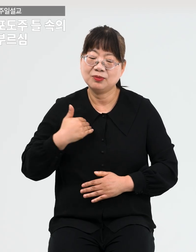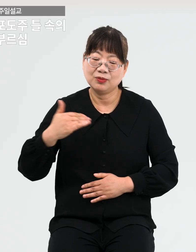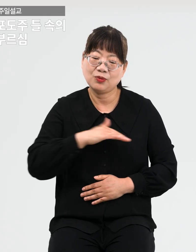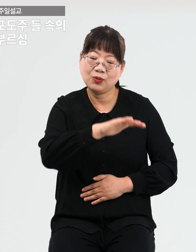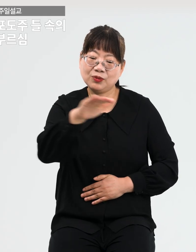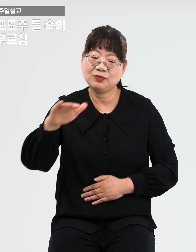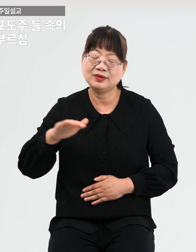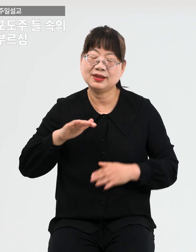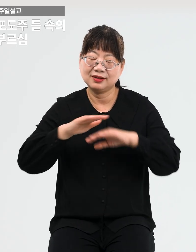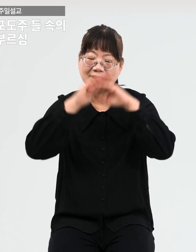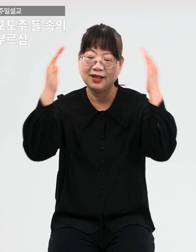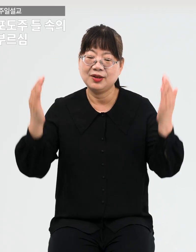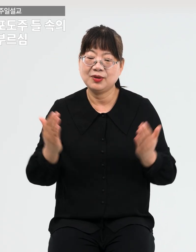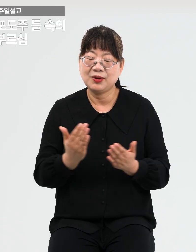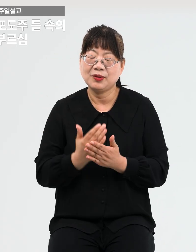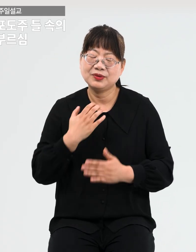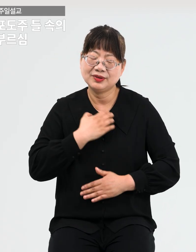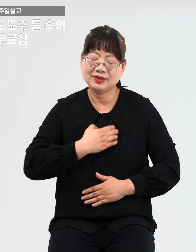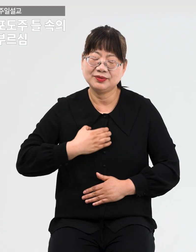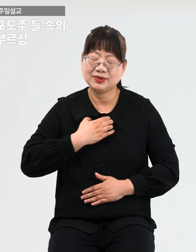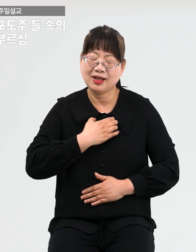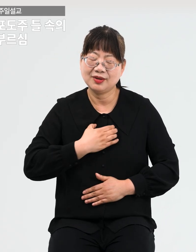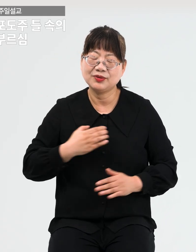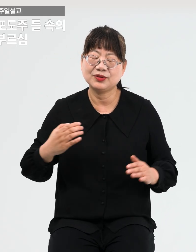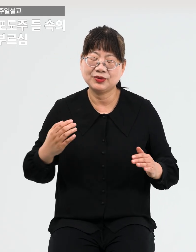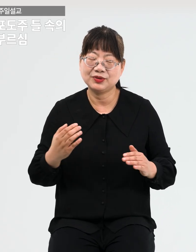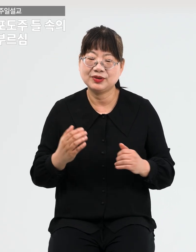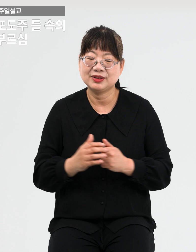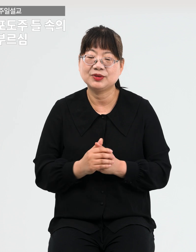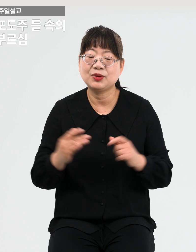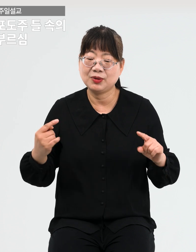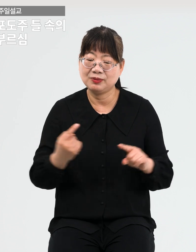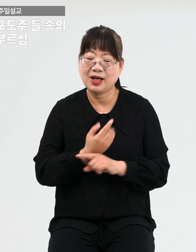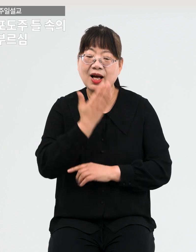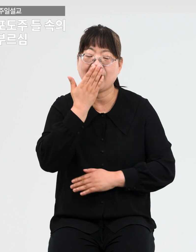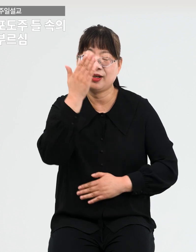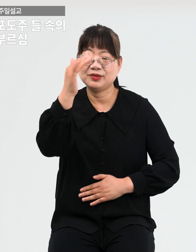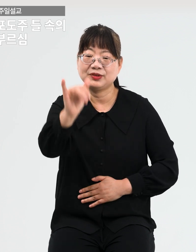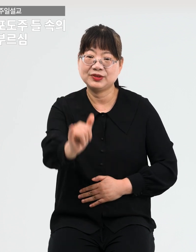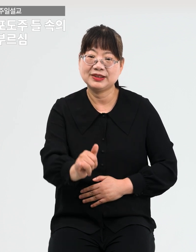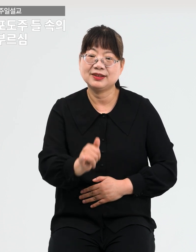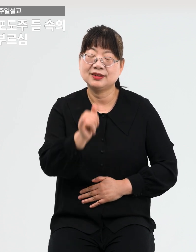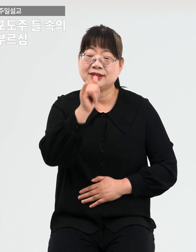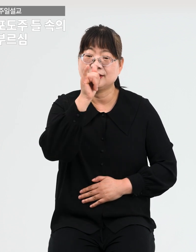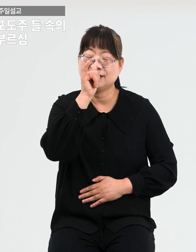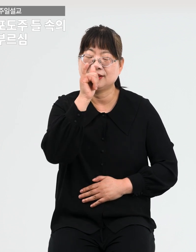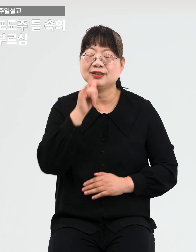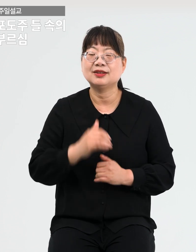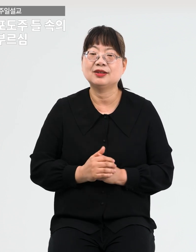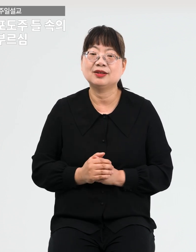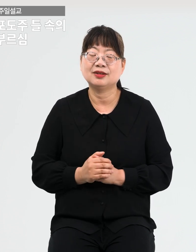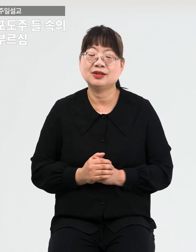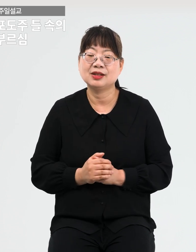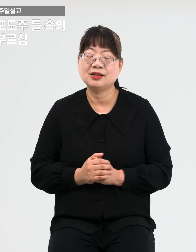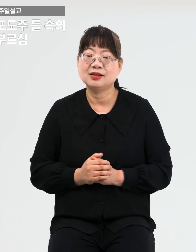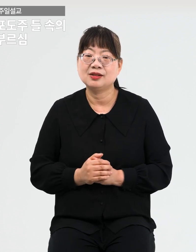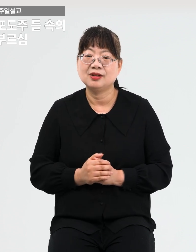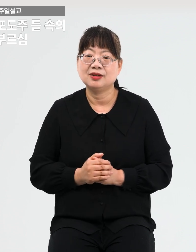우리의 모든 괴로움 바꿀 수 있네.